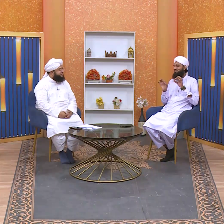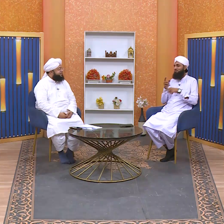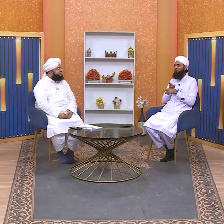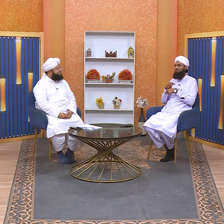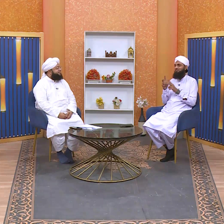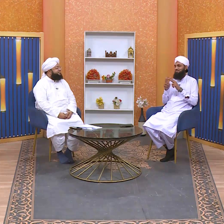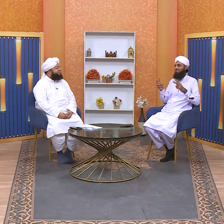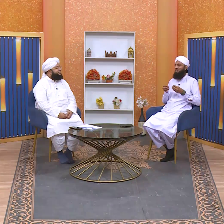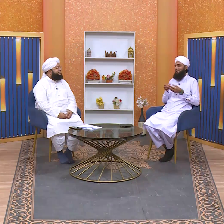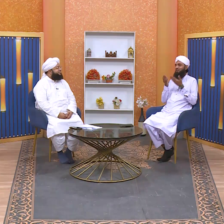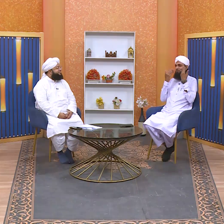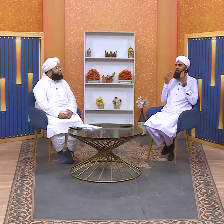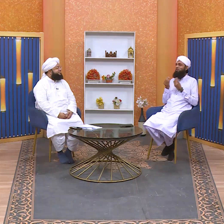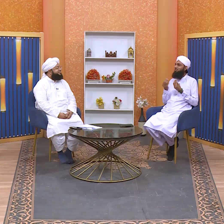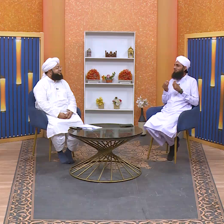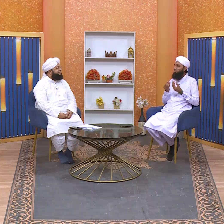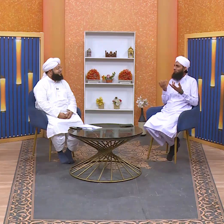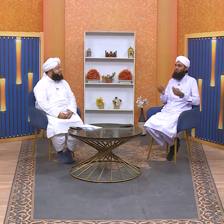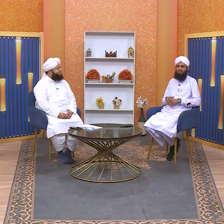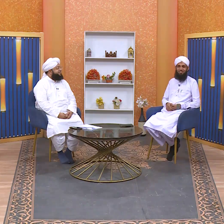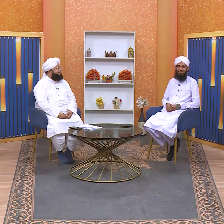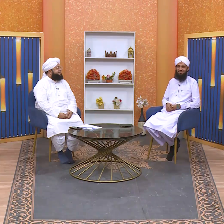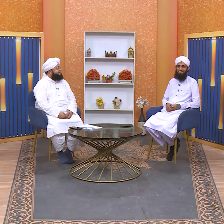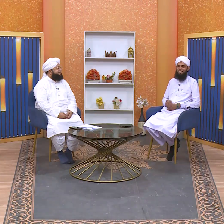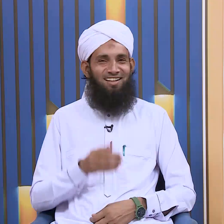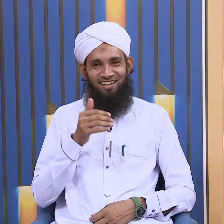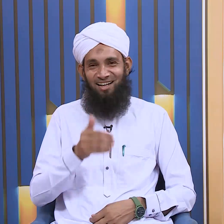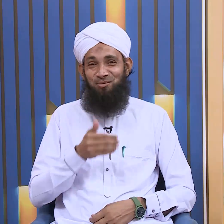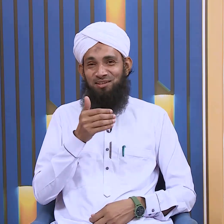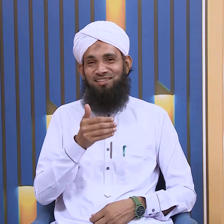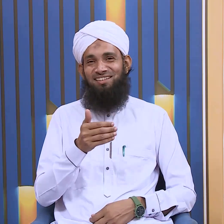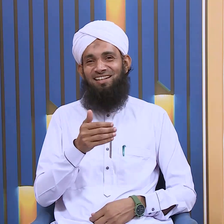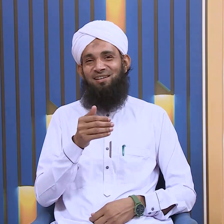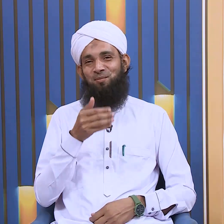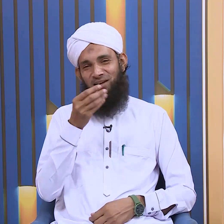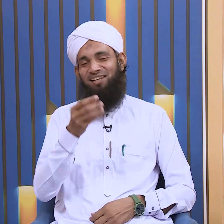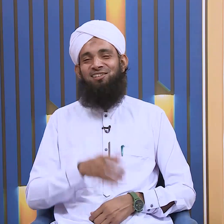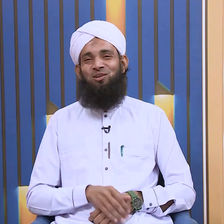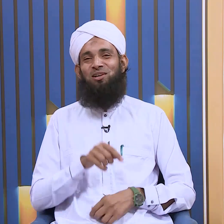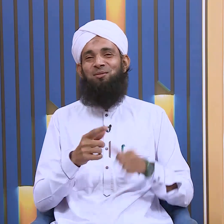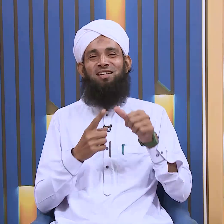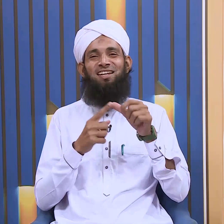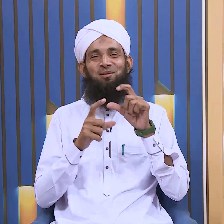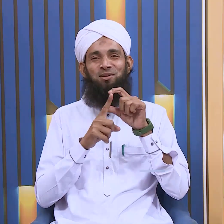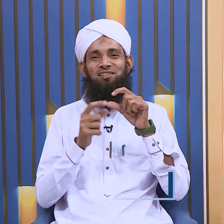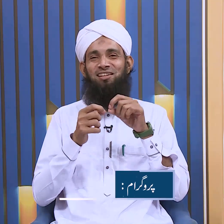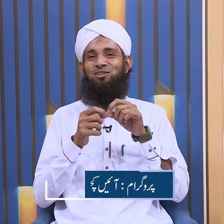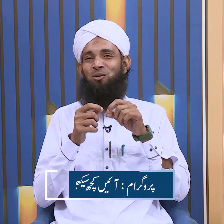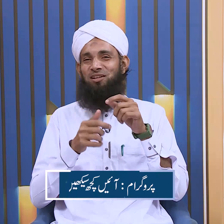کا؟ الحمدللہ ویری سمپل, بہت آسان ہے یہ. اب پہلے یہ عرض کروں گا کہ آپ یہ ABCD جو ہم نے